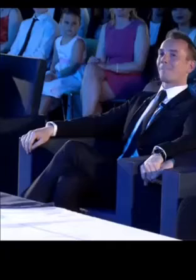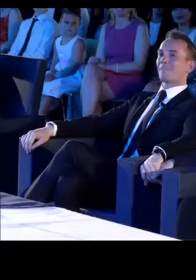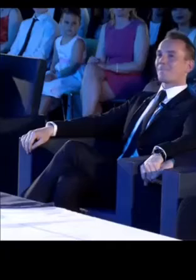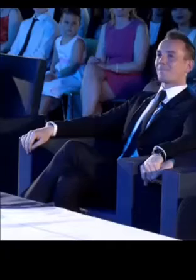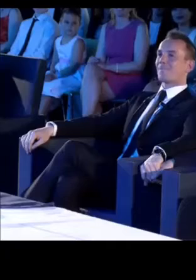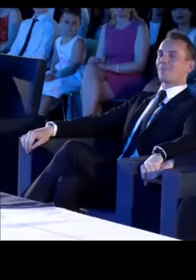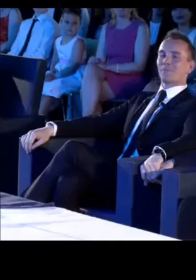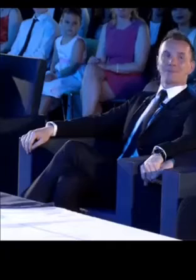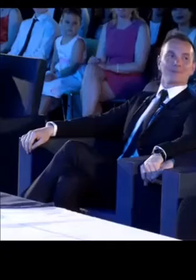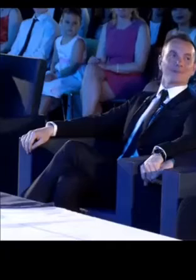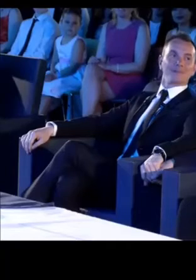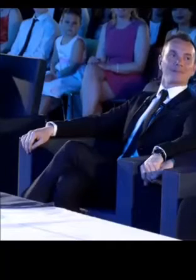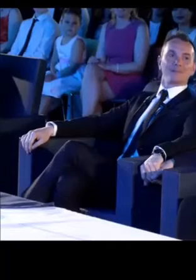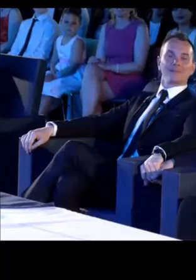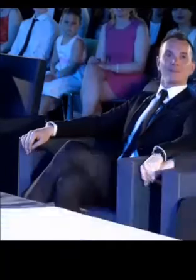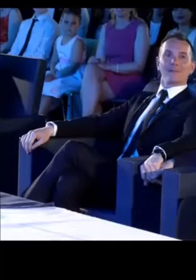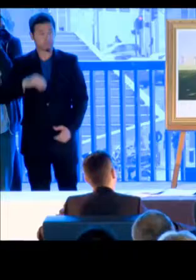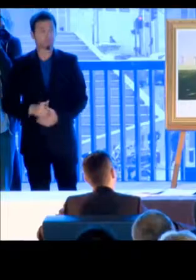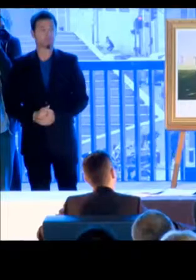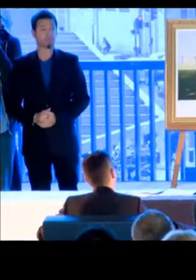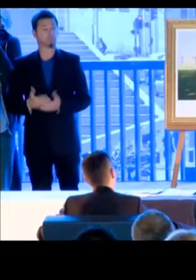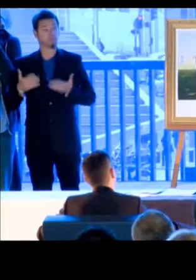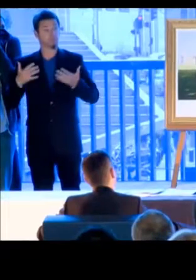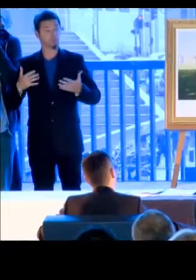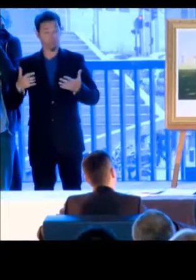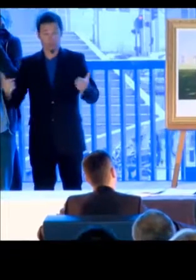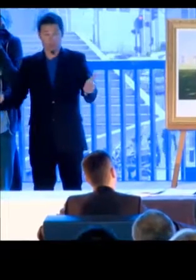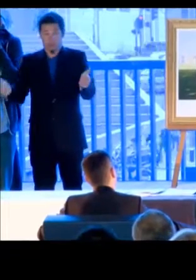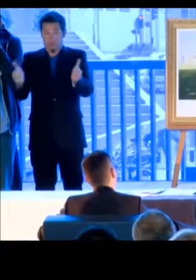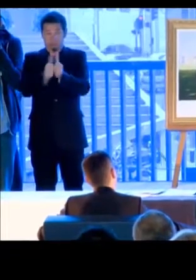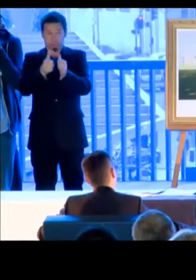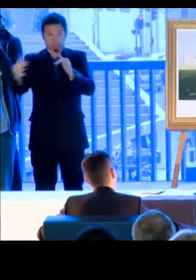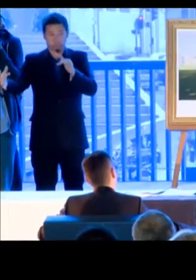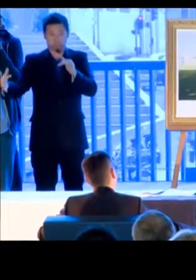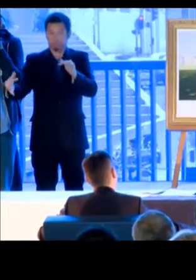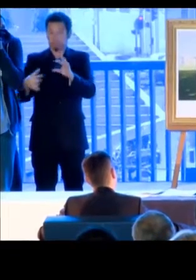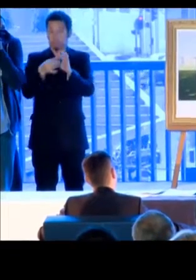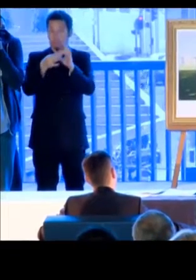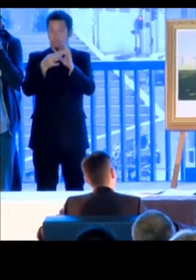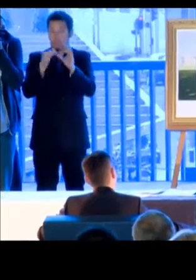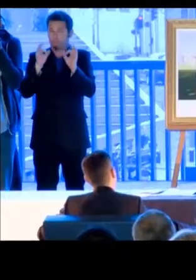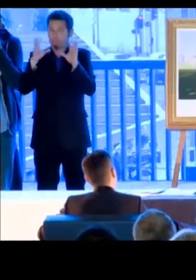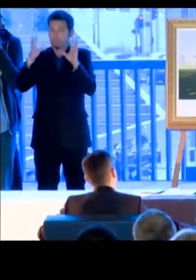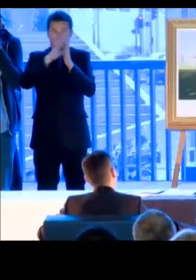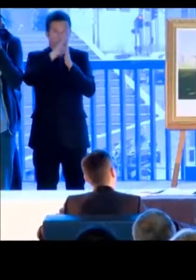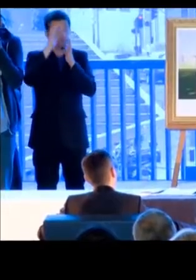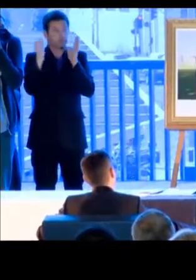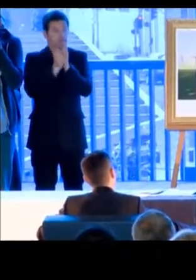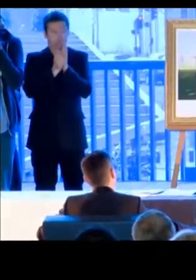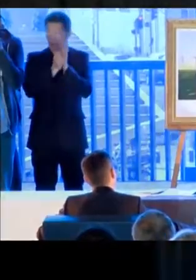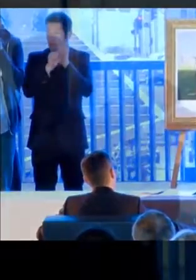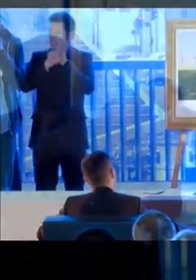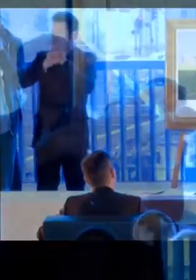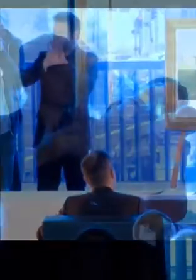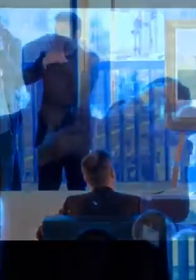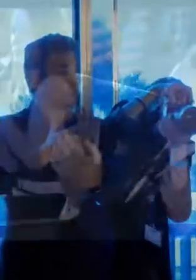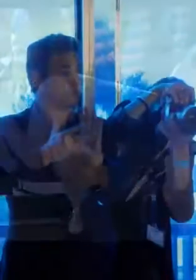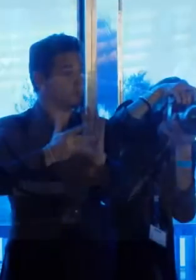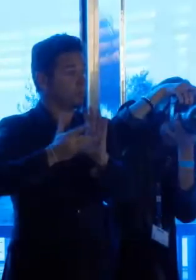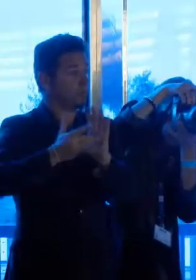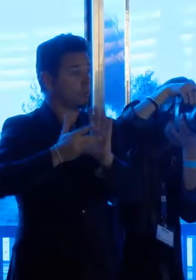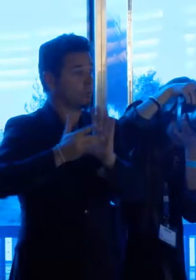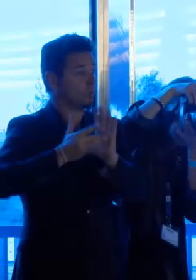Nous l'avons rêvé. Aujourd'hui, votre union est un symbole. Symbole pour la France